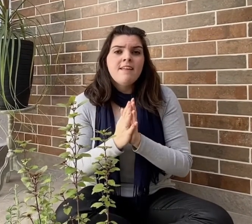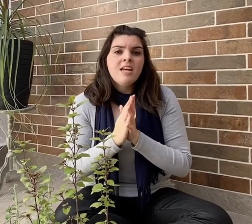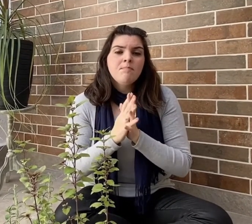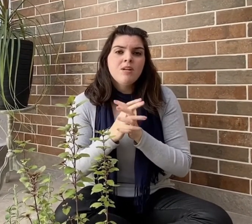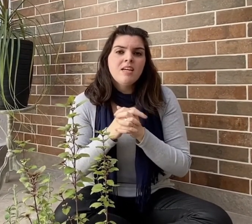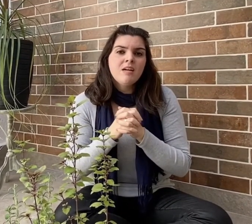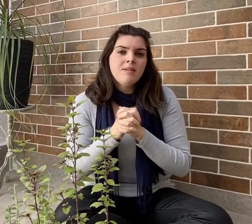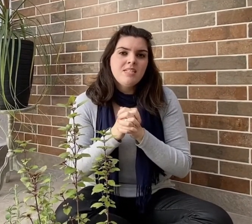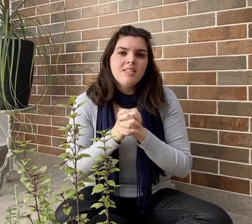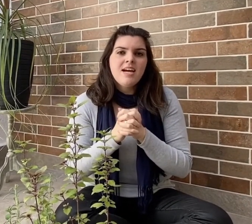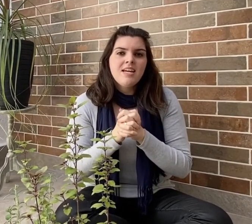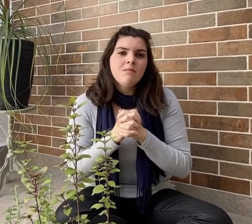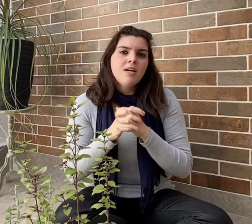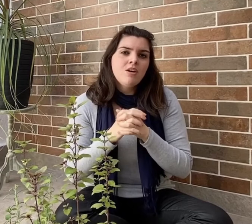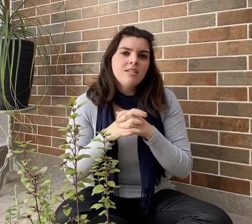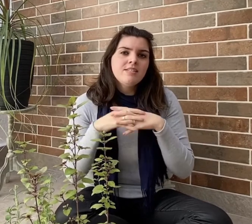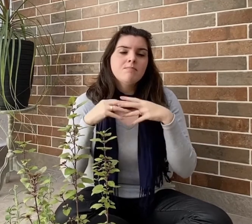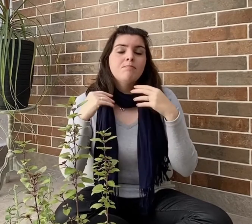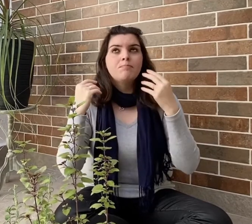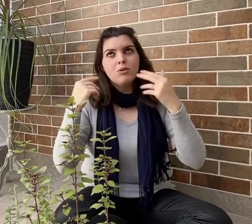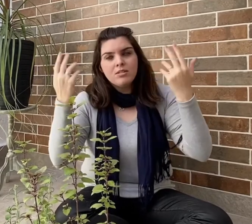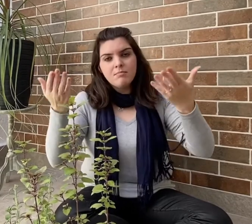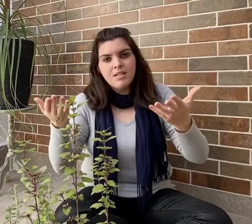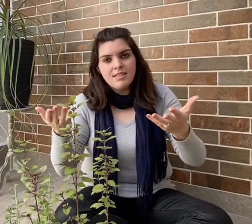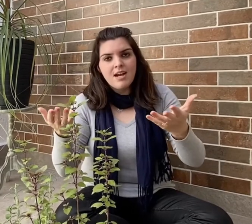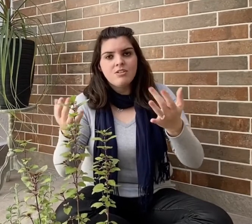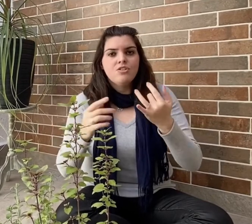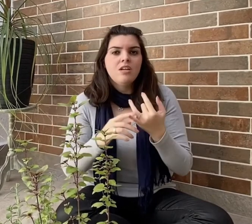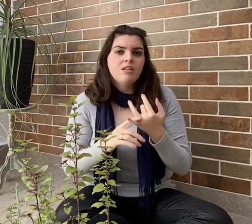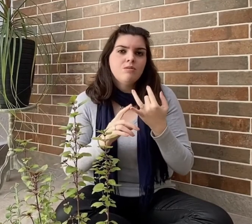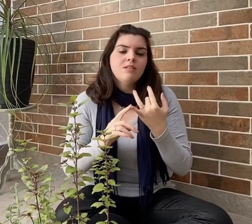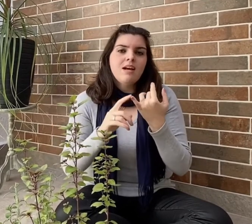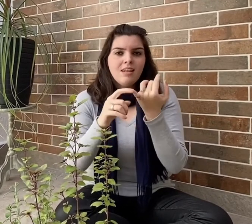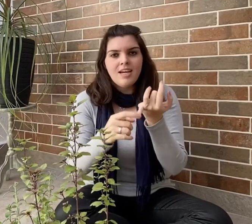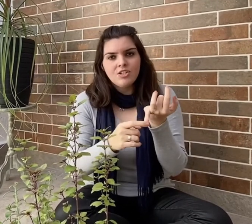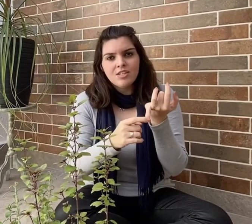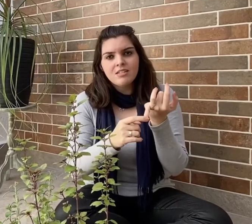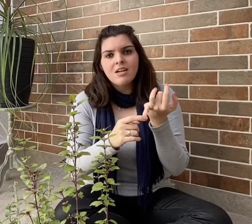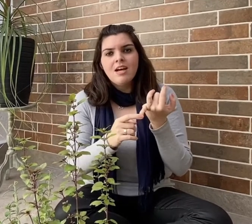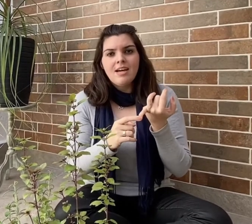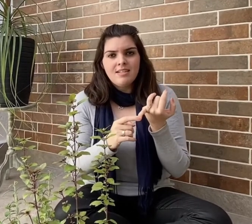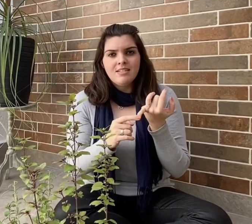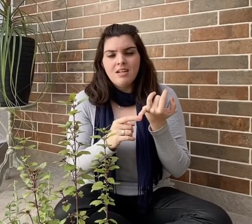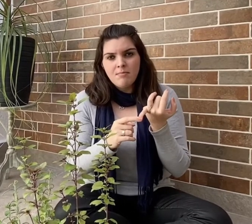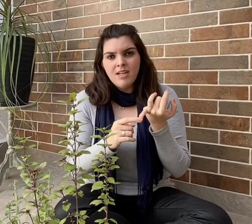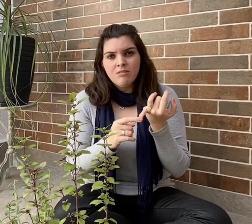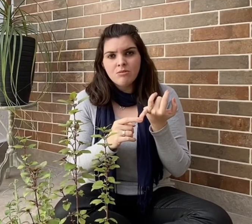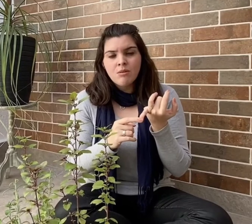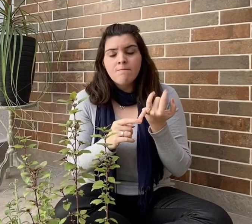aí podem apresentar aí maiores possibilidades de reações alérgicas a esses alimentos